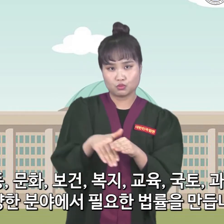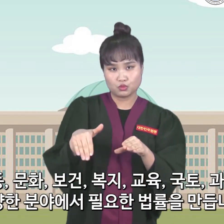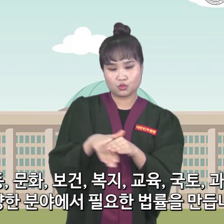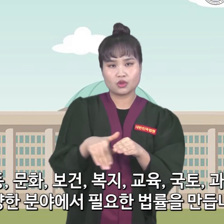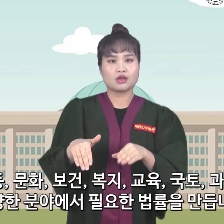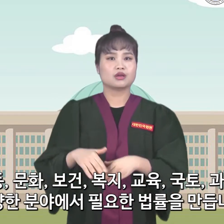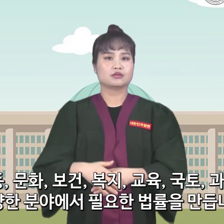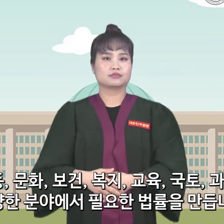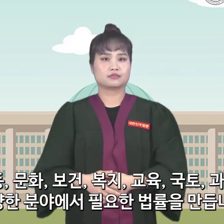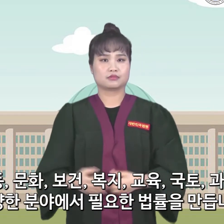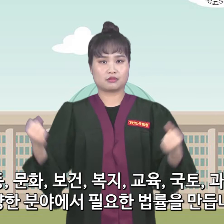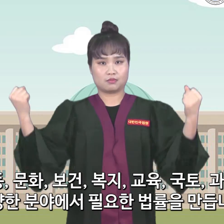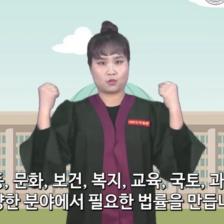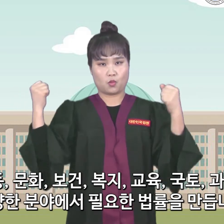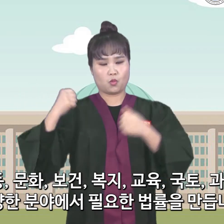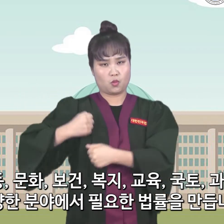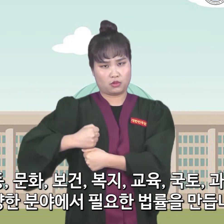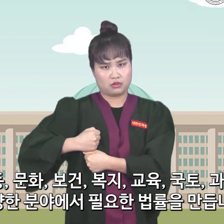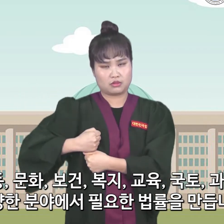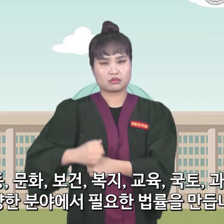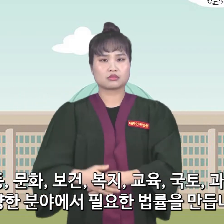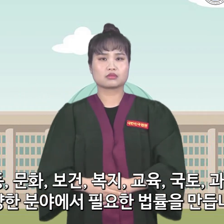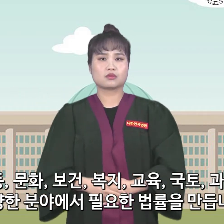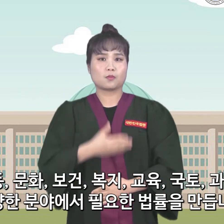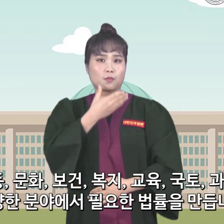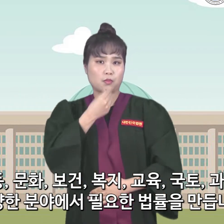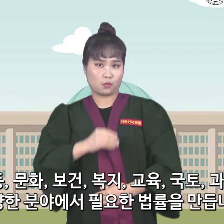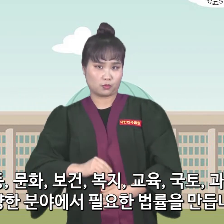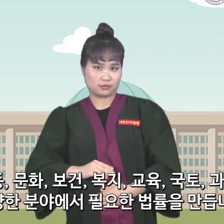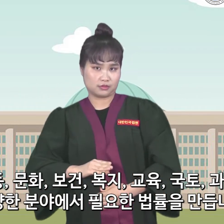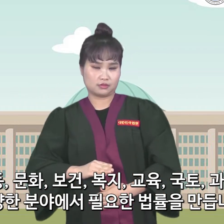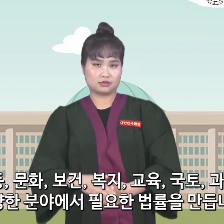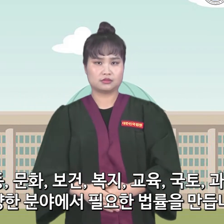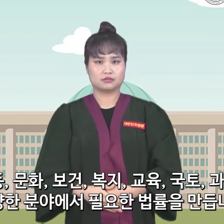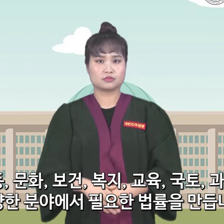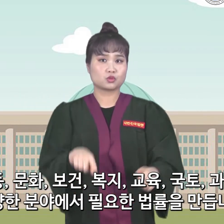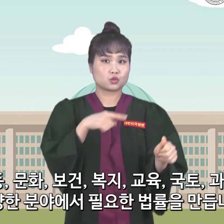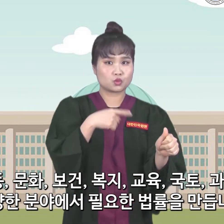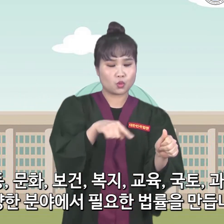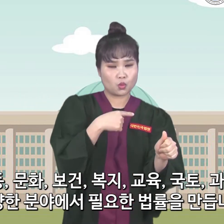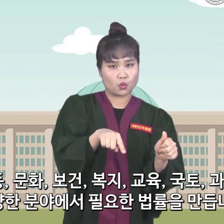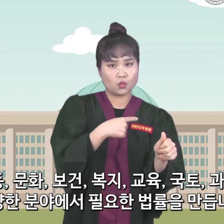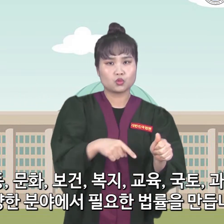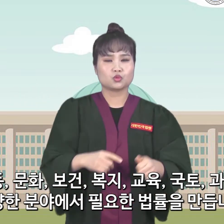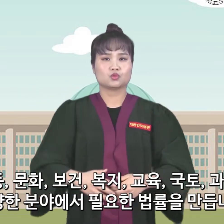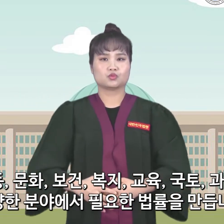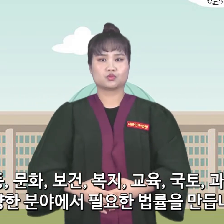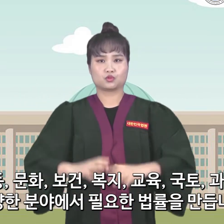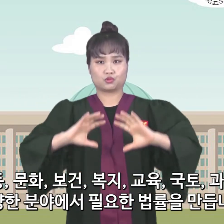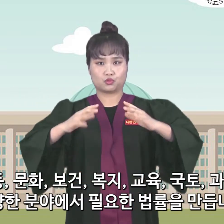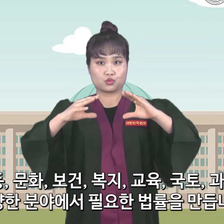문화, 보건, 복지, 교육,